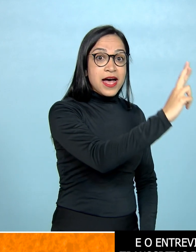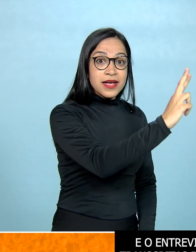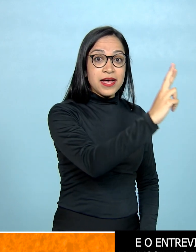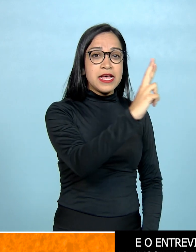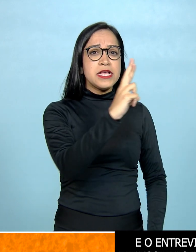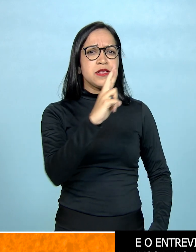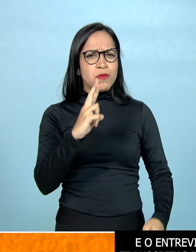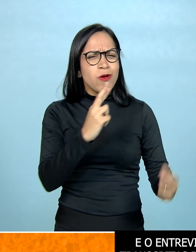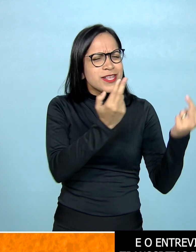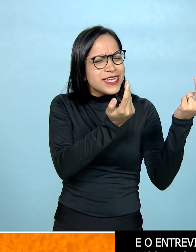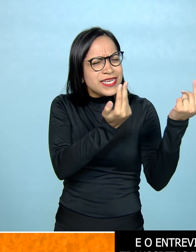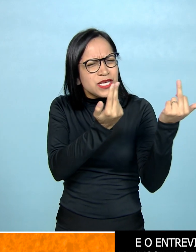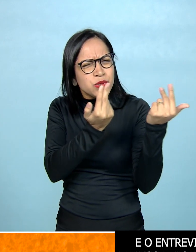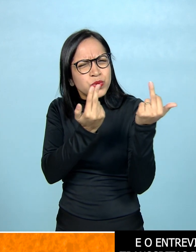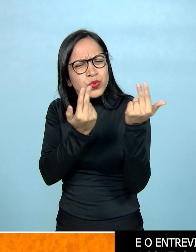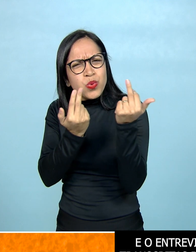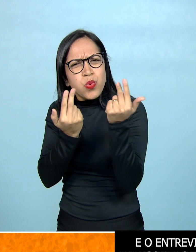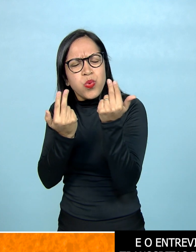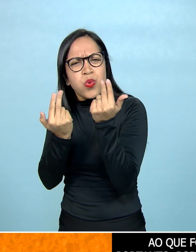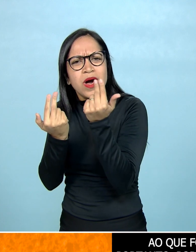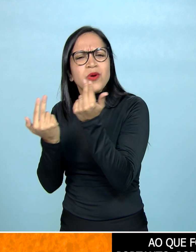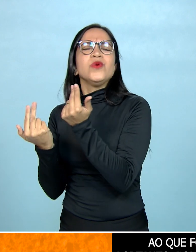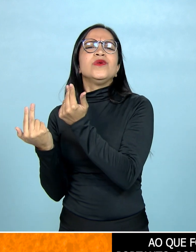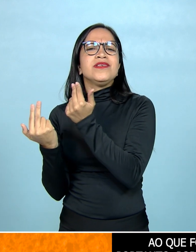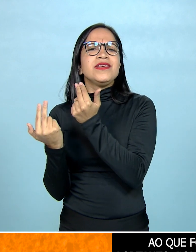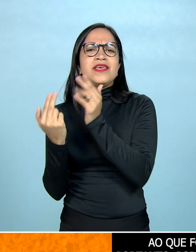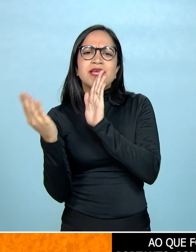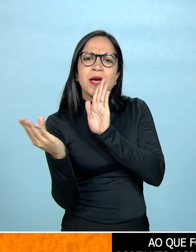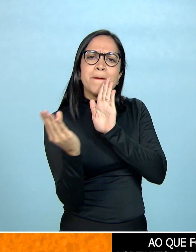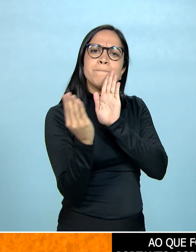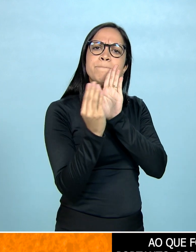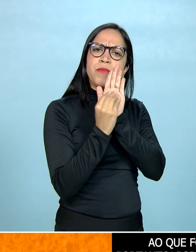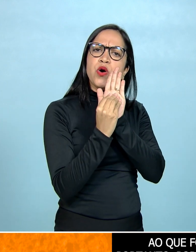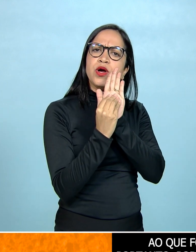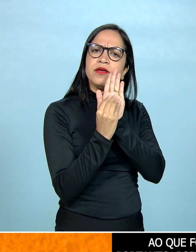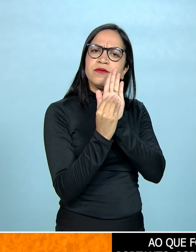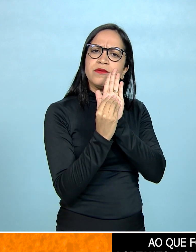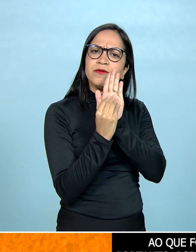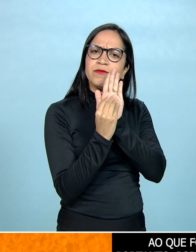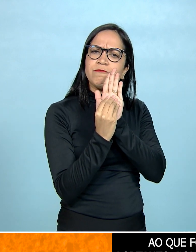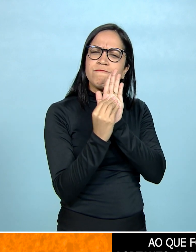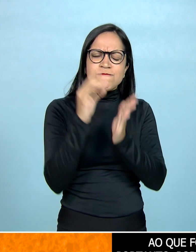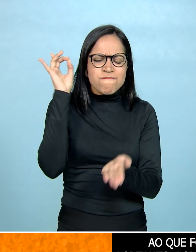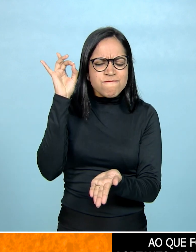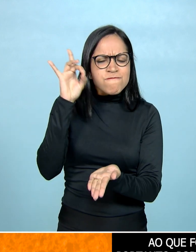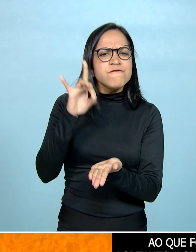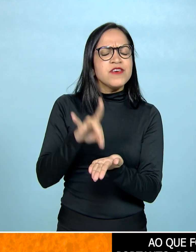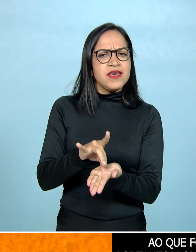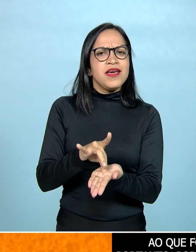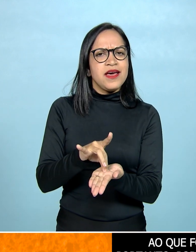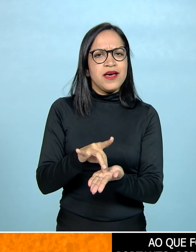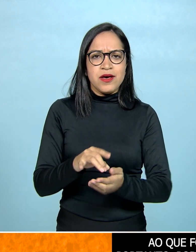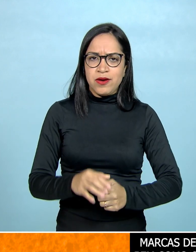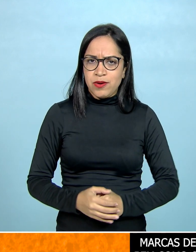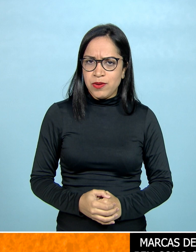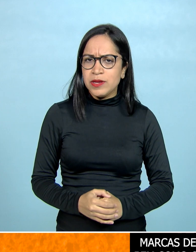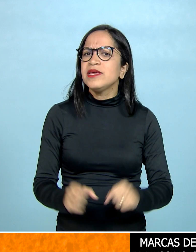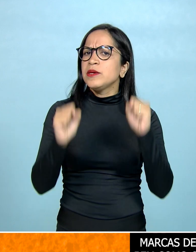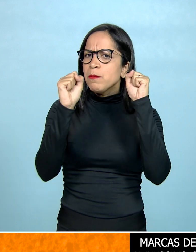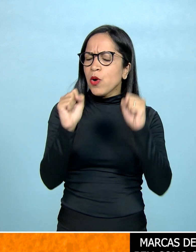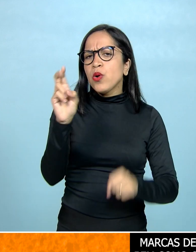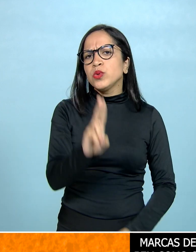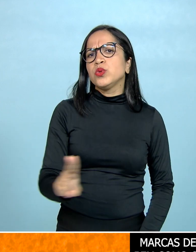são transcritas de maneira fiel ao que foi dito e, portanto, pode haver